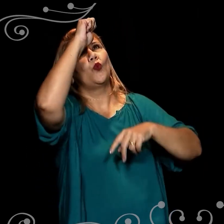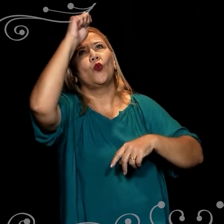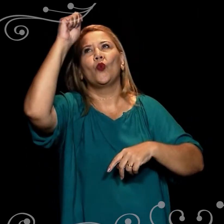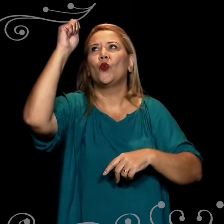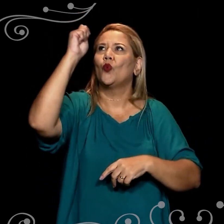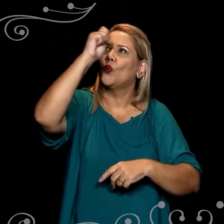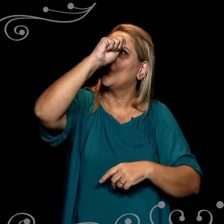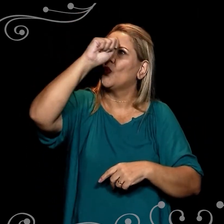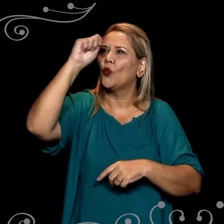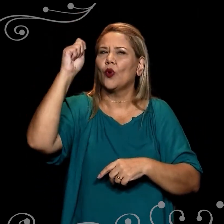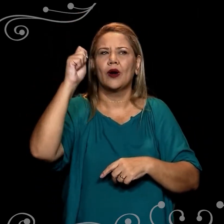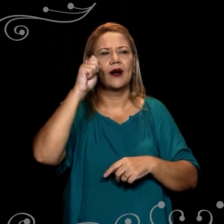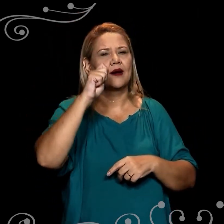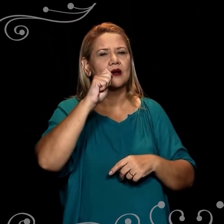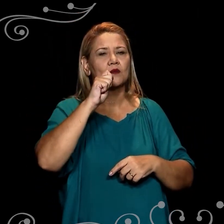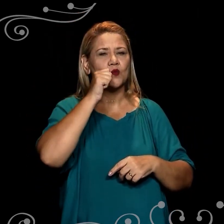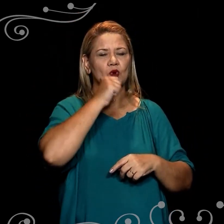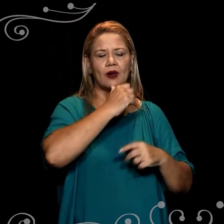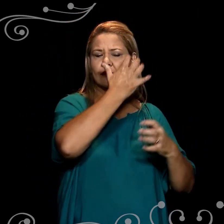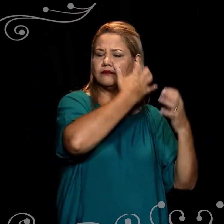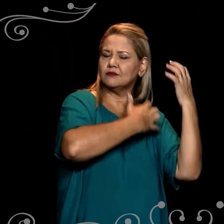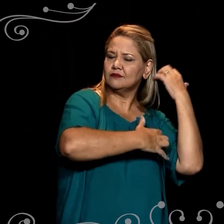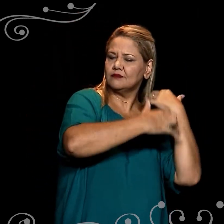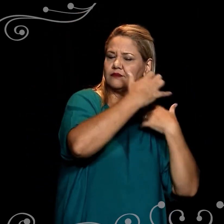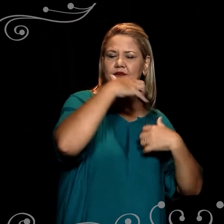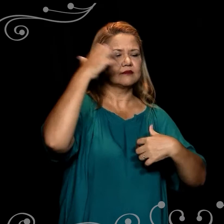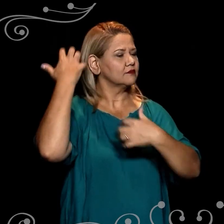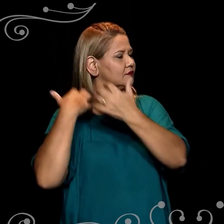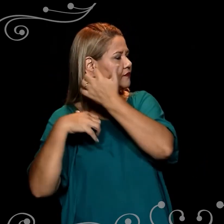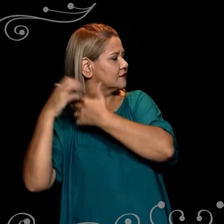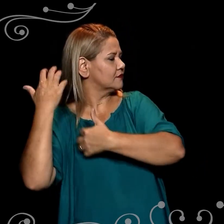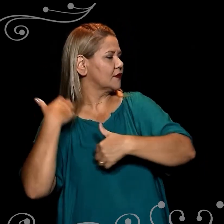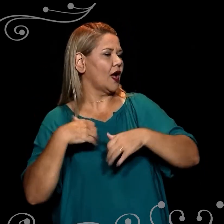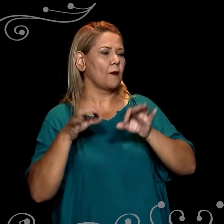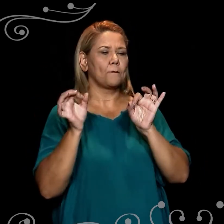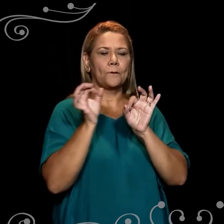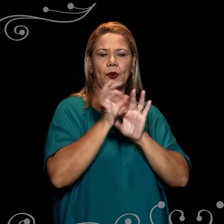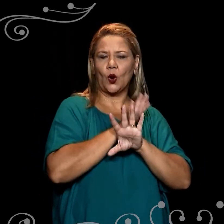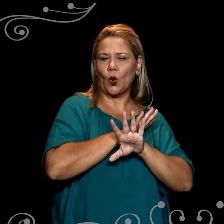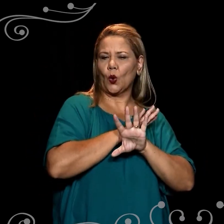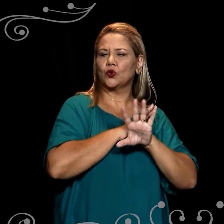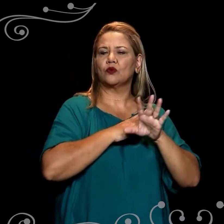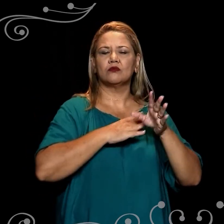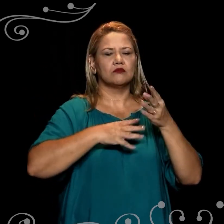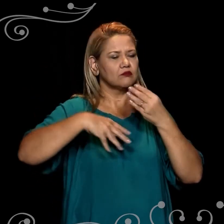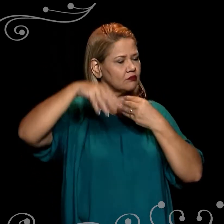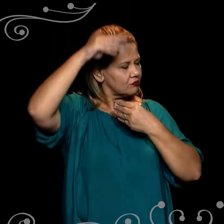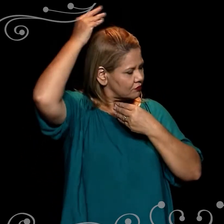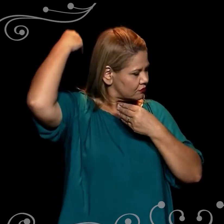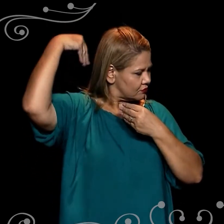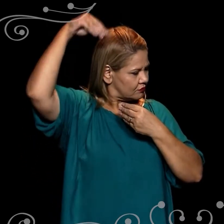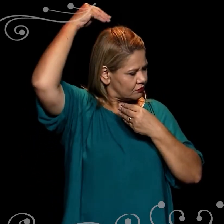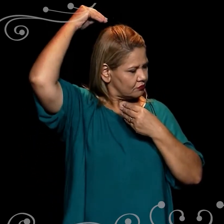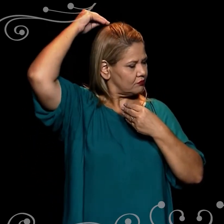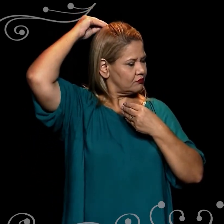paz. Só quando ela terminava de se pentear e prendia o cabelo em uma